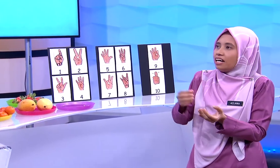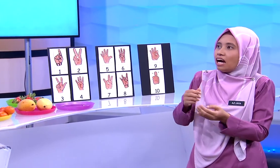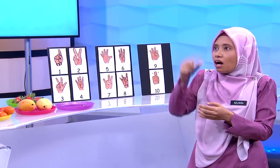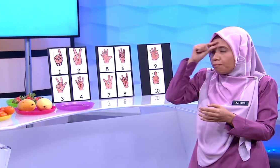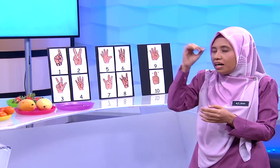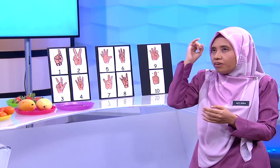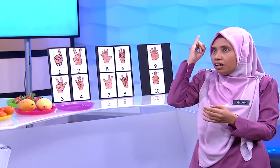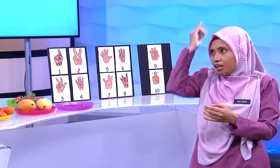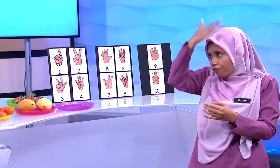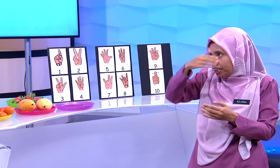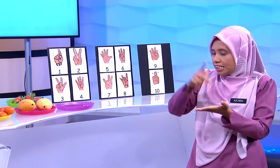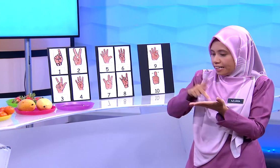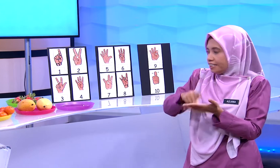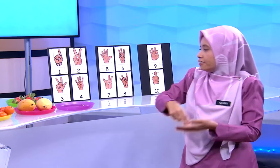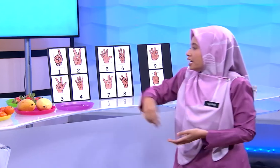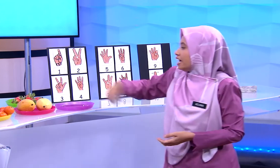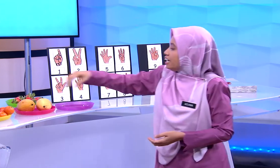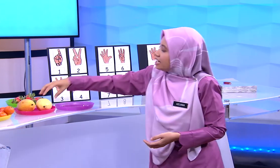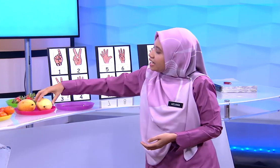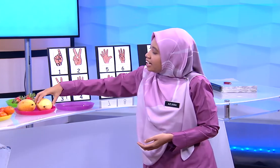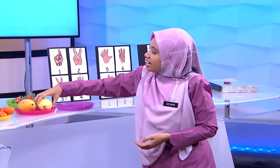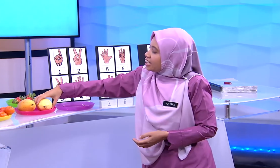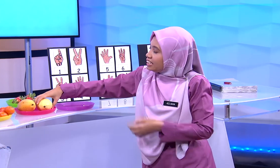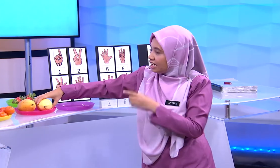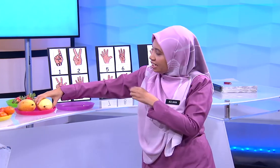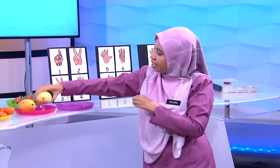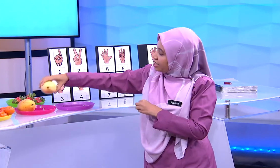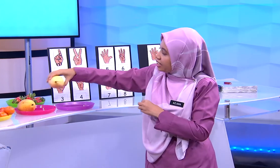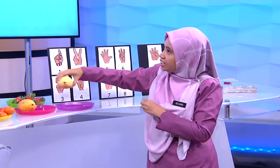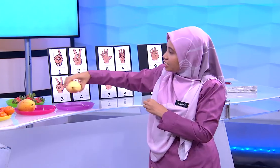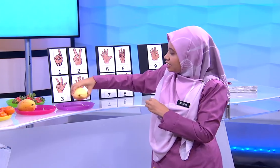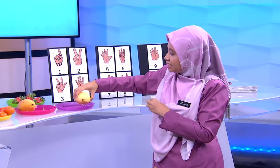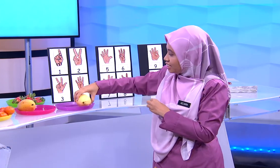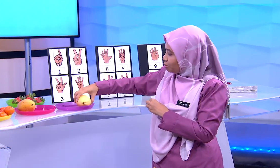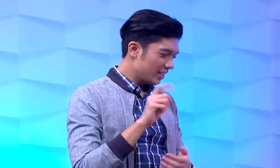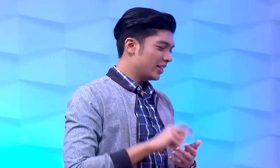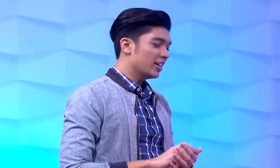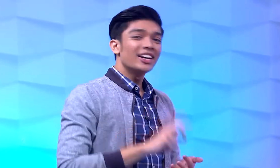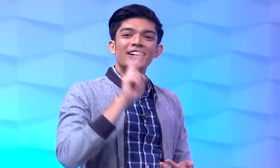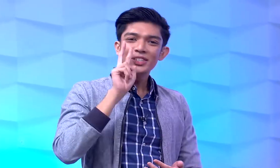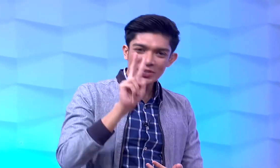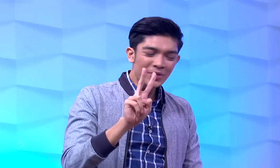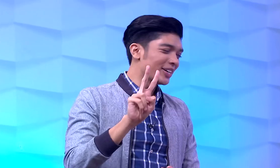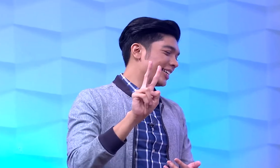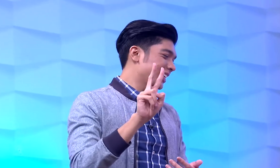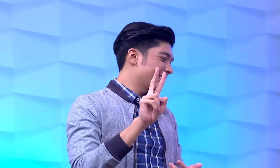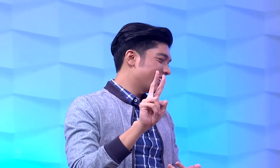lubang ikhsina Oke ini satu tuh ini 2-nya